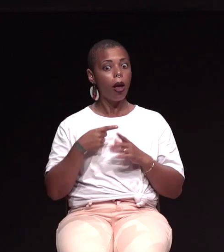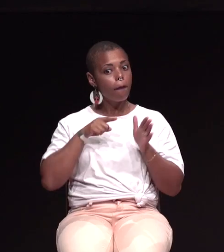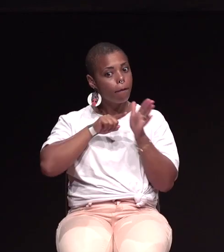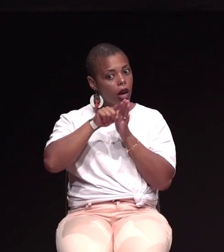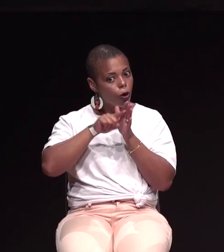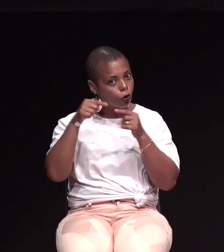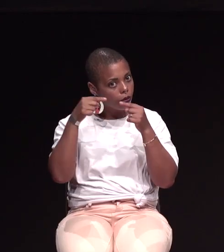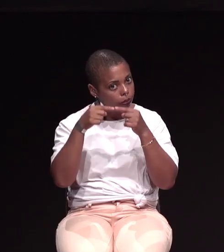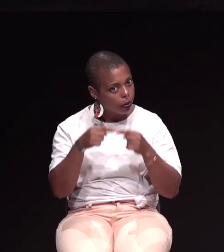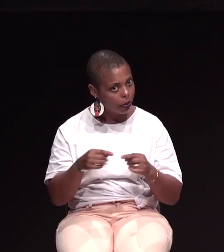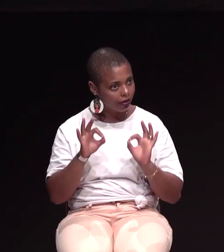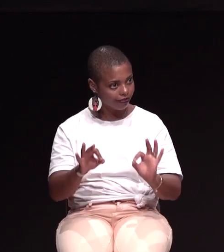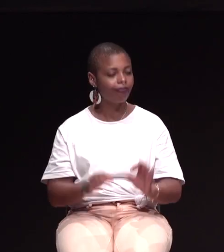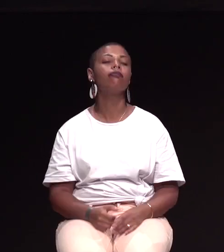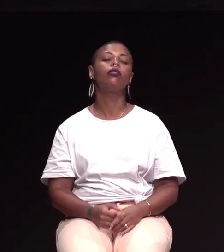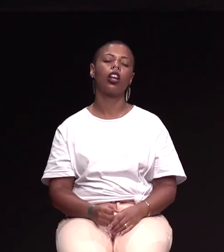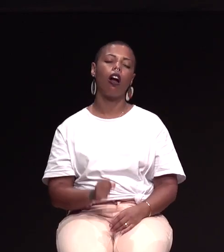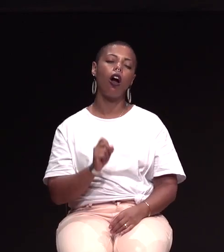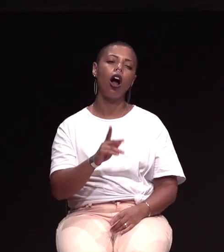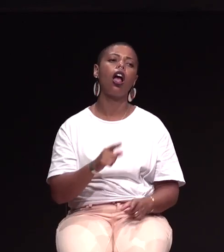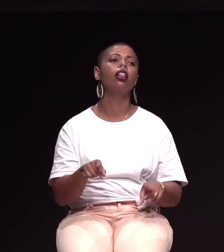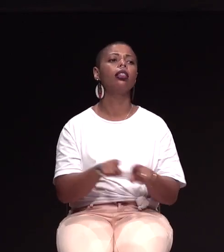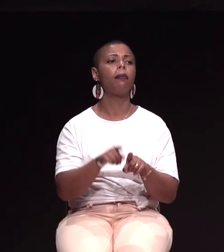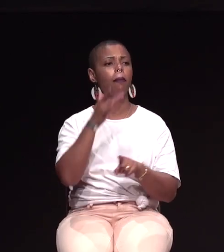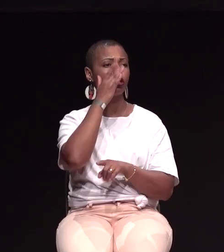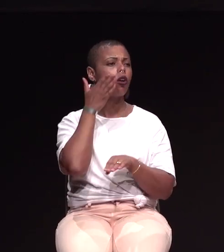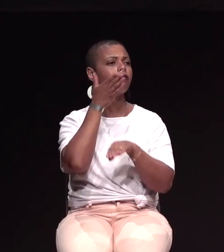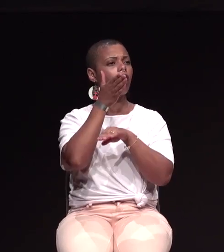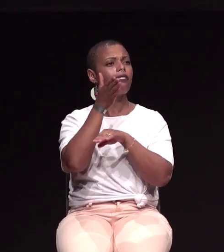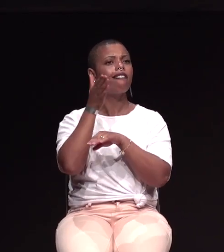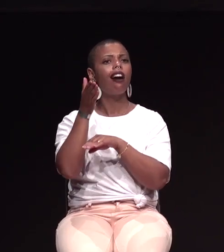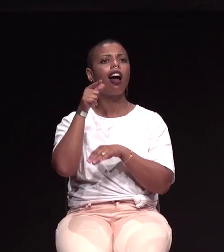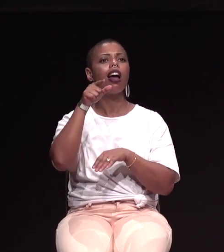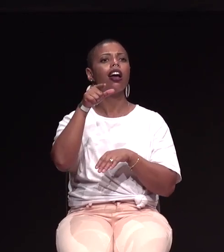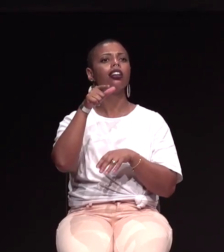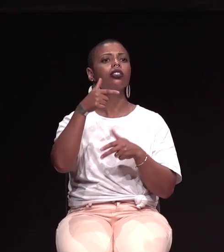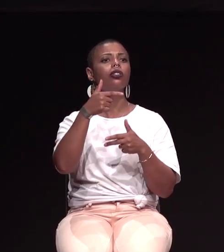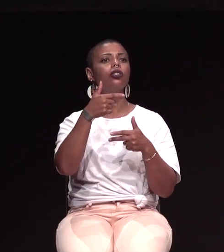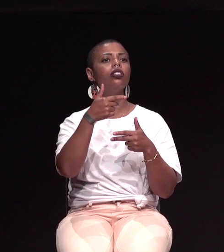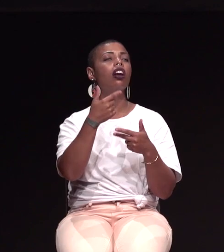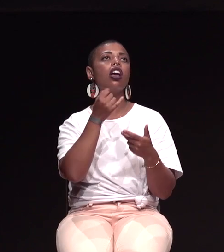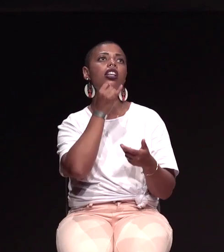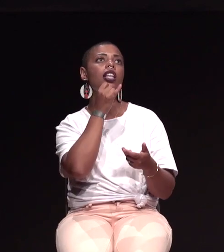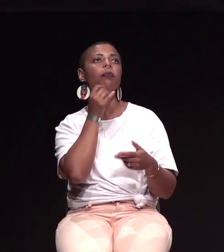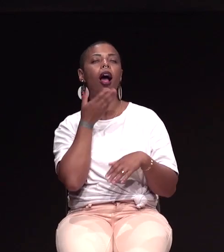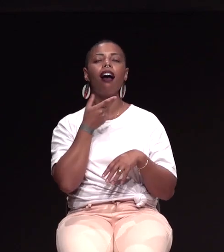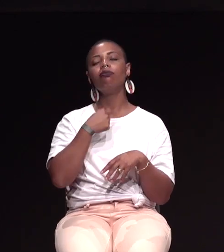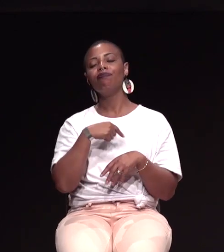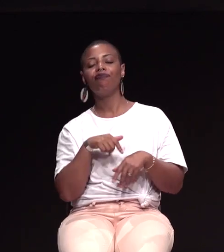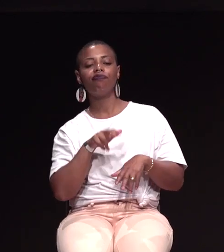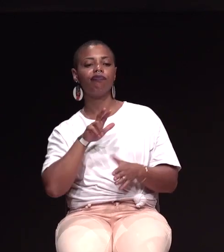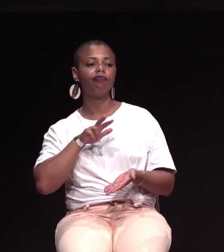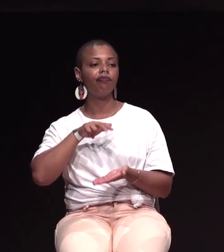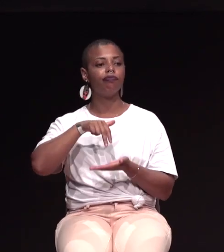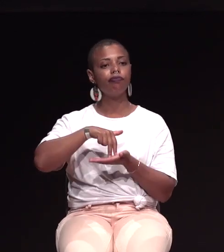estudar. As pessoas vão muito também para essas sessões como num espírito de